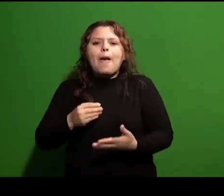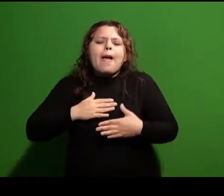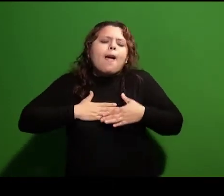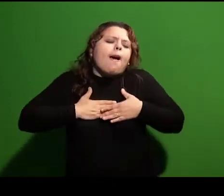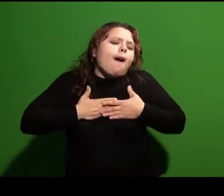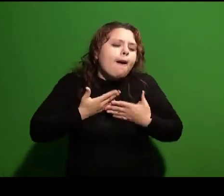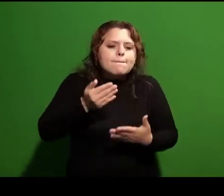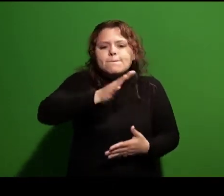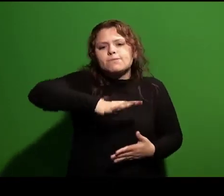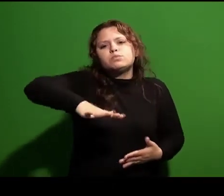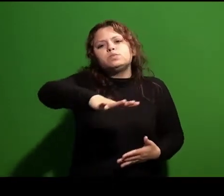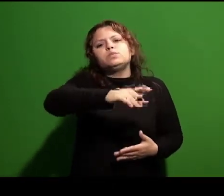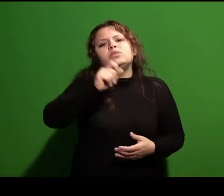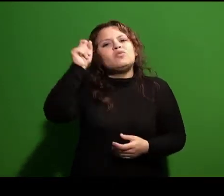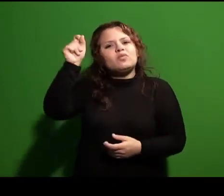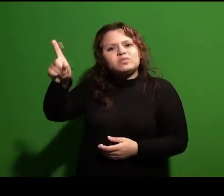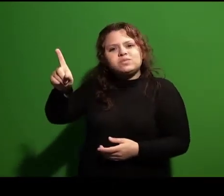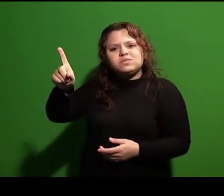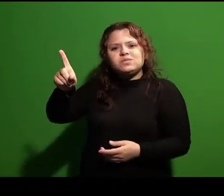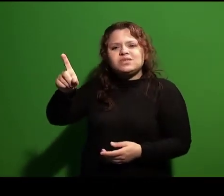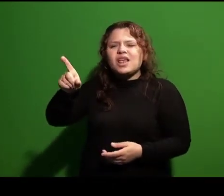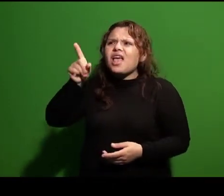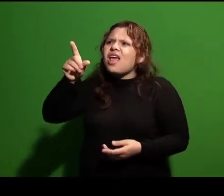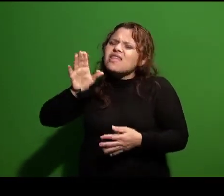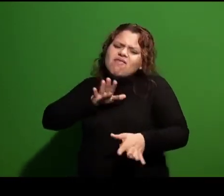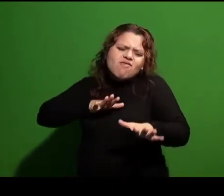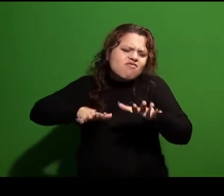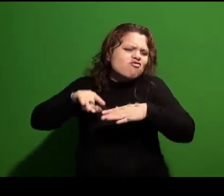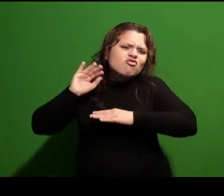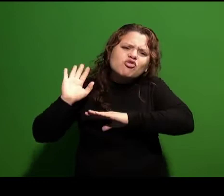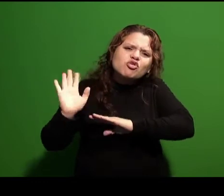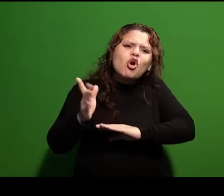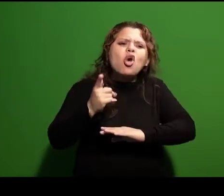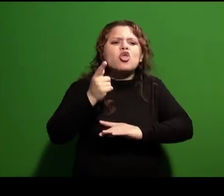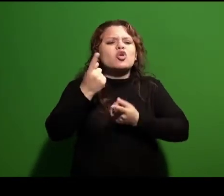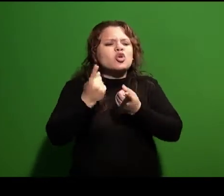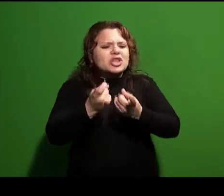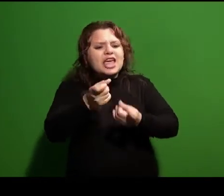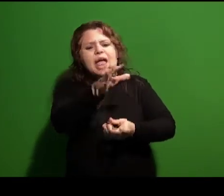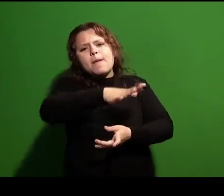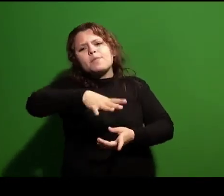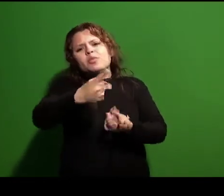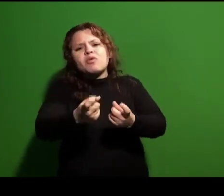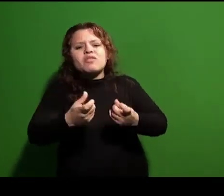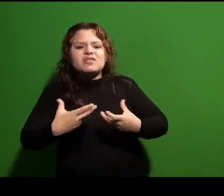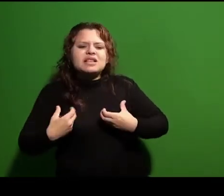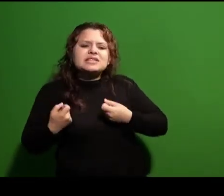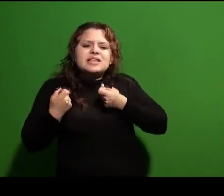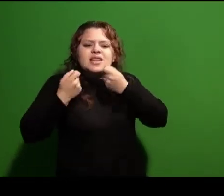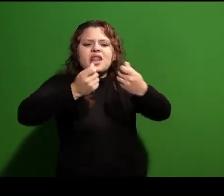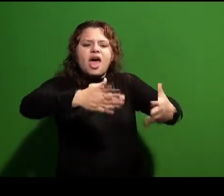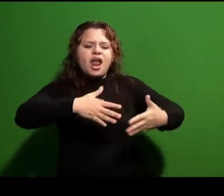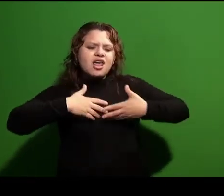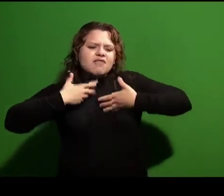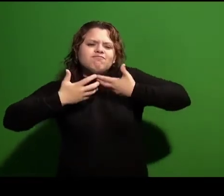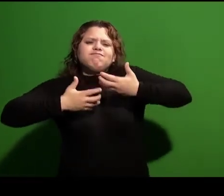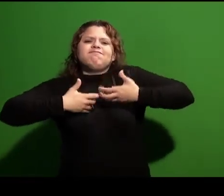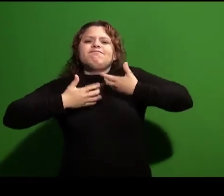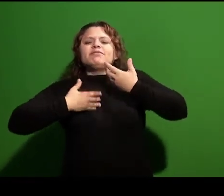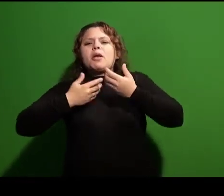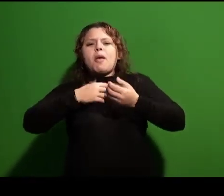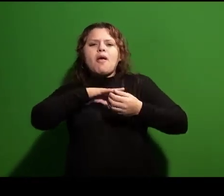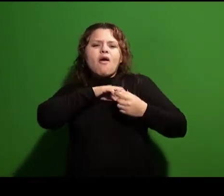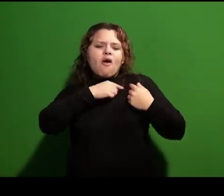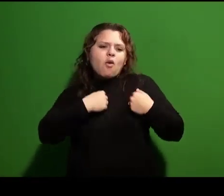ir fácilmente a la perdición. Hará todo lo posible para reanimar una llama espiritual en su corazón. Su